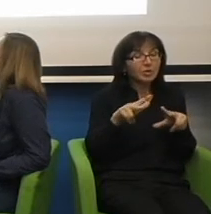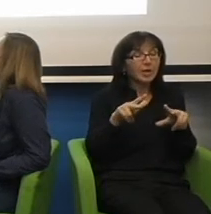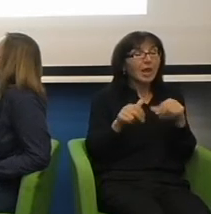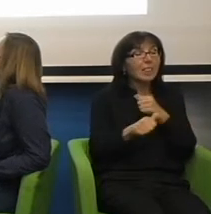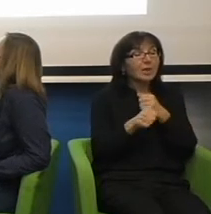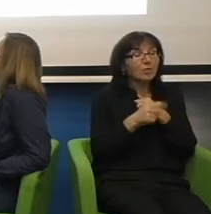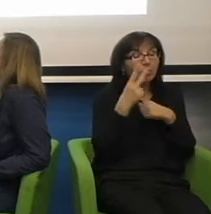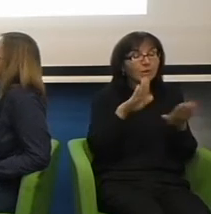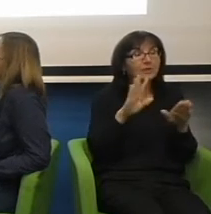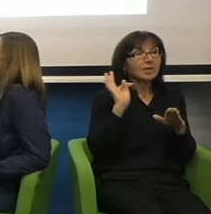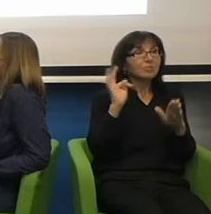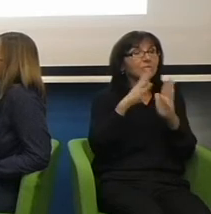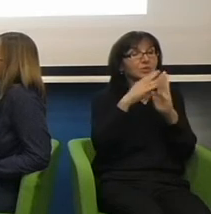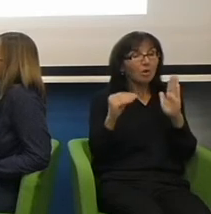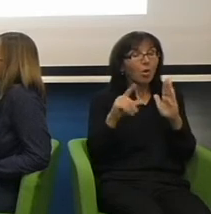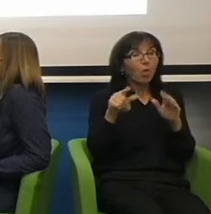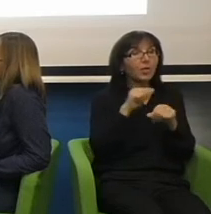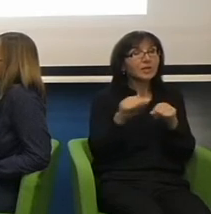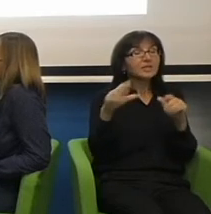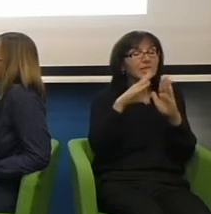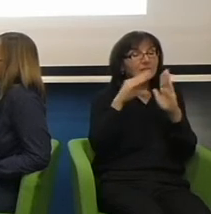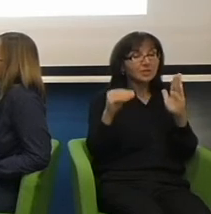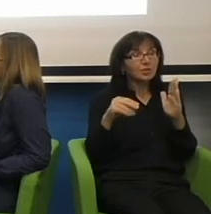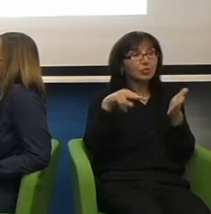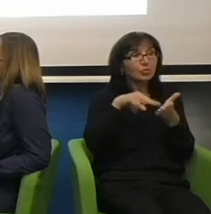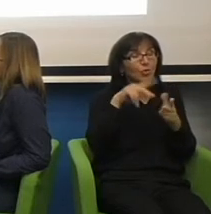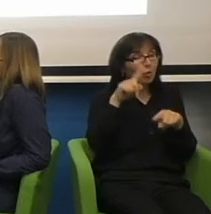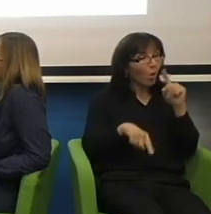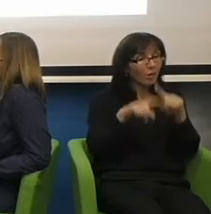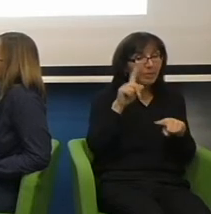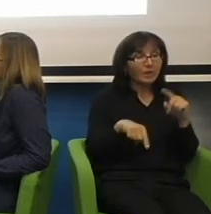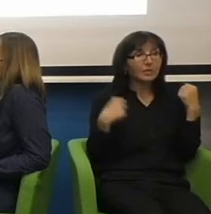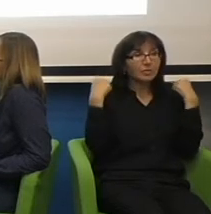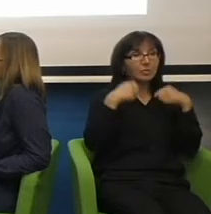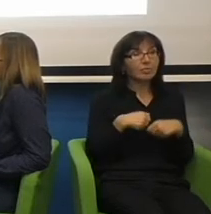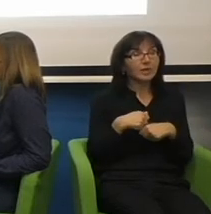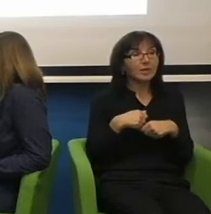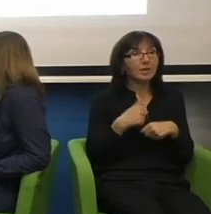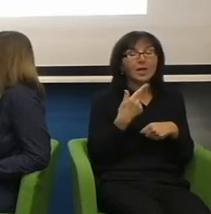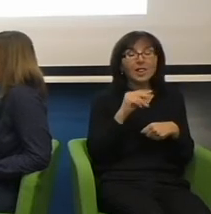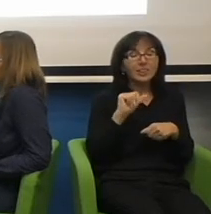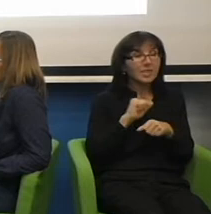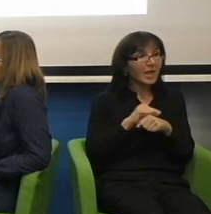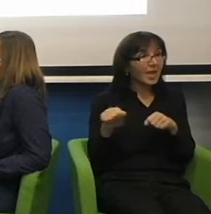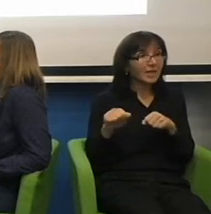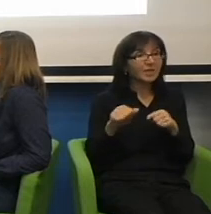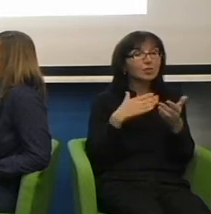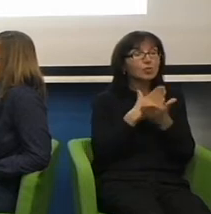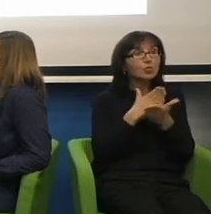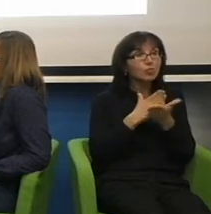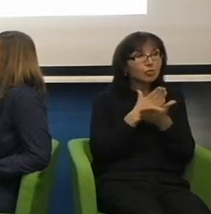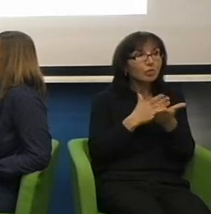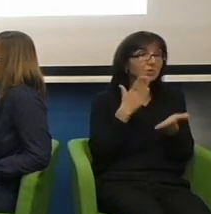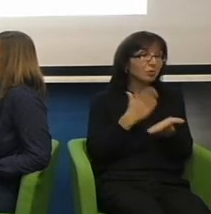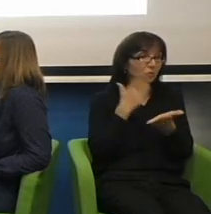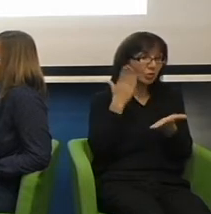zdjęcie, że ona jest na tym zdjęciu, że stoi normalnie ubrana i nie jest służącą, tylko